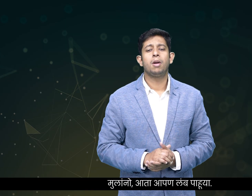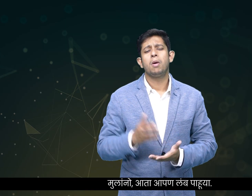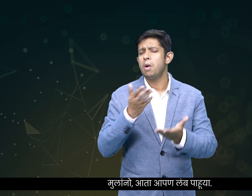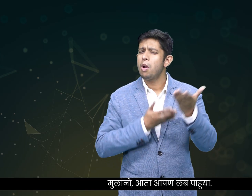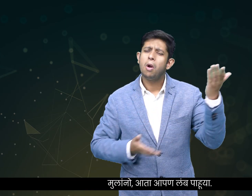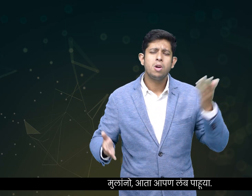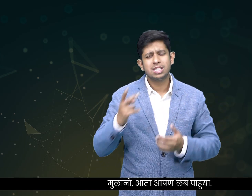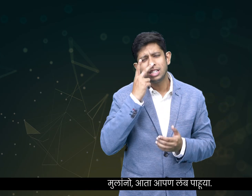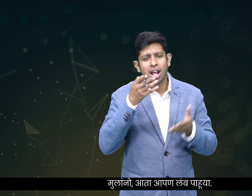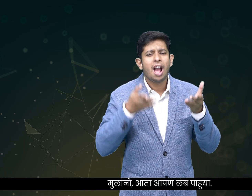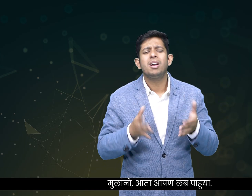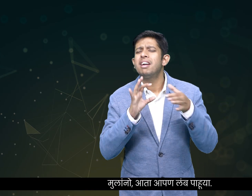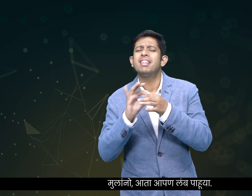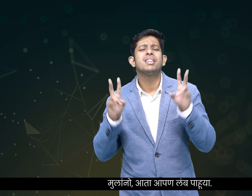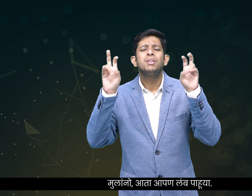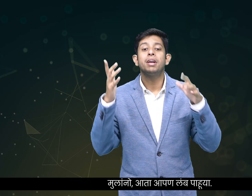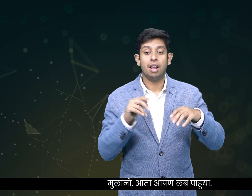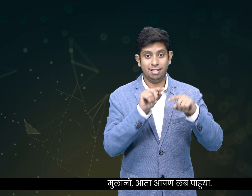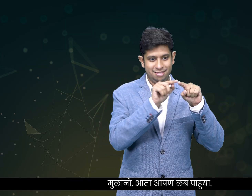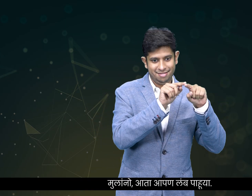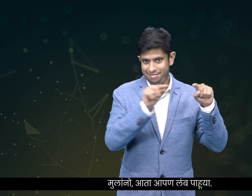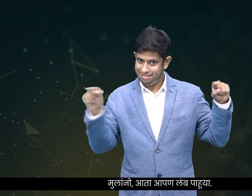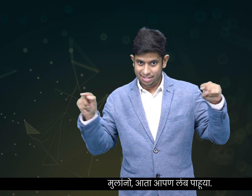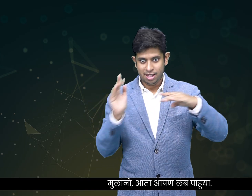मुलांनो, आता आपण लंब पाहूया.